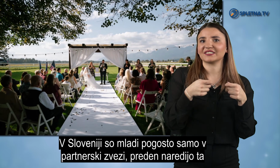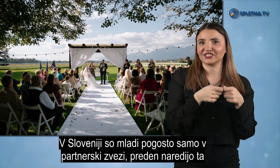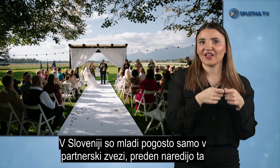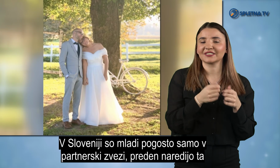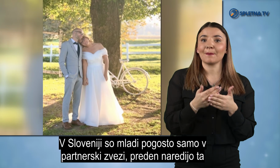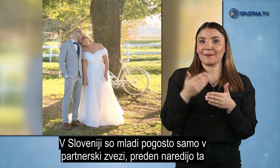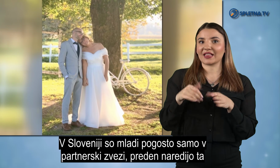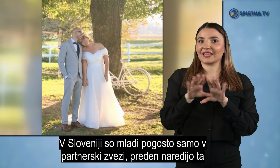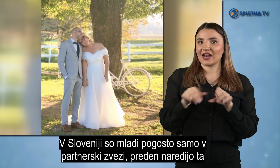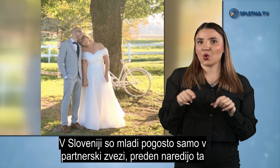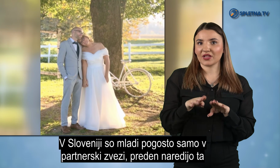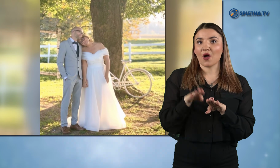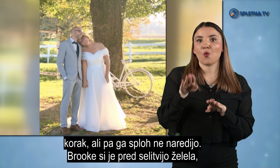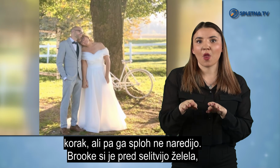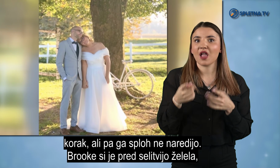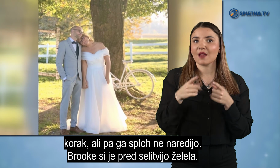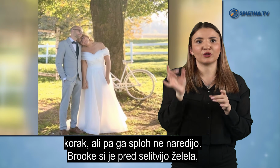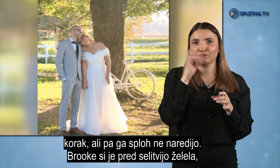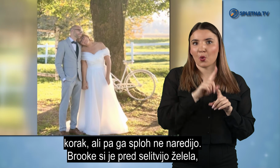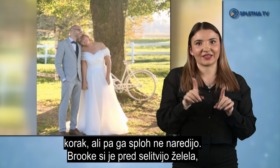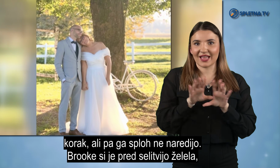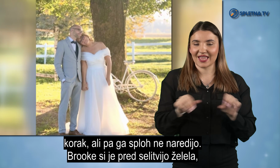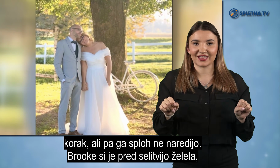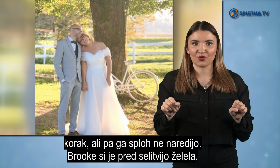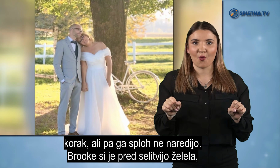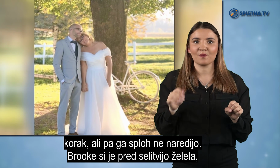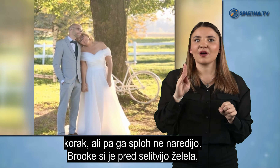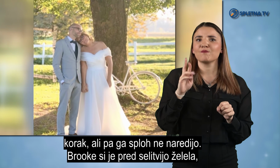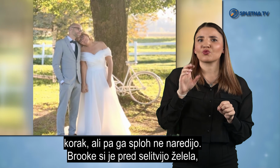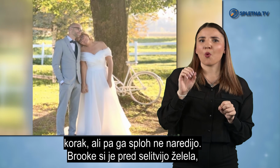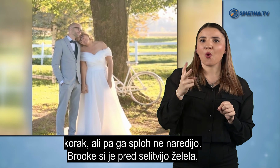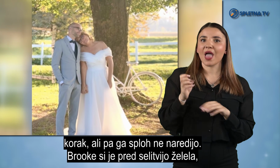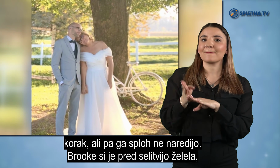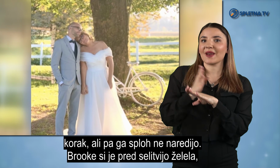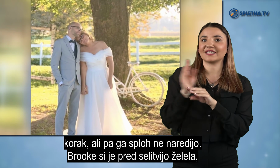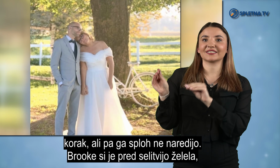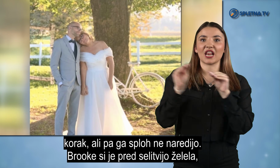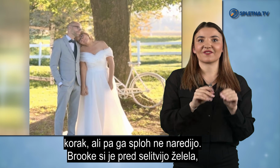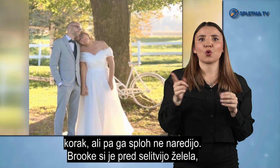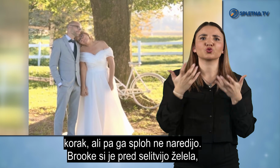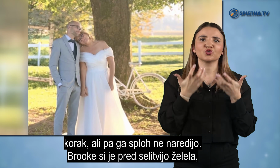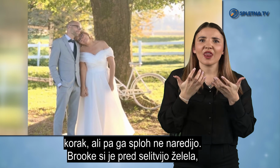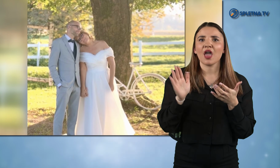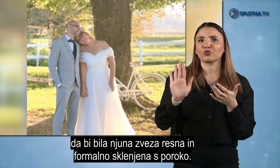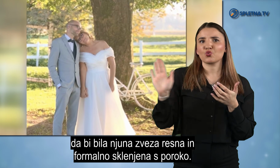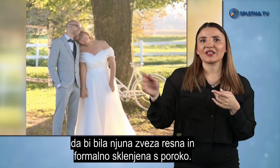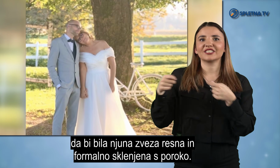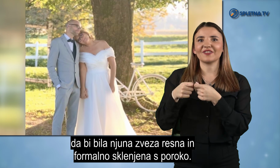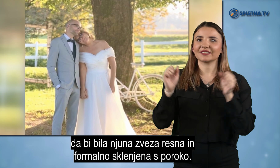zvezi, preden naredijo ta korak ali pa ga sploh ne naredijo. Brooke si je pred selitvijo želela, da bi bila njuna zveza resna